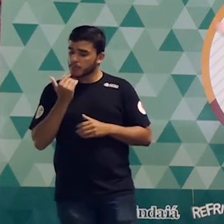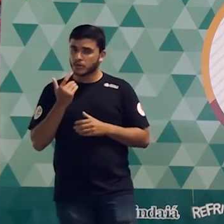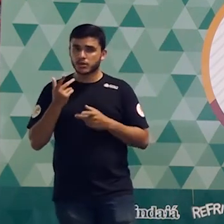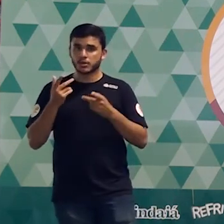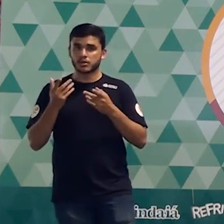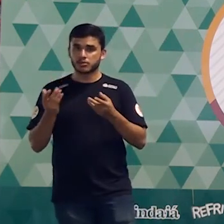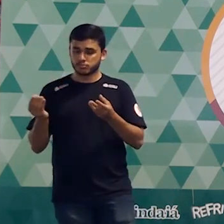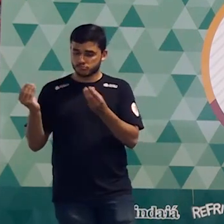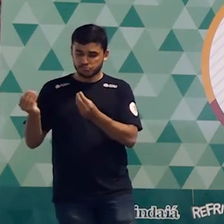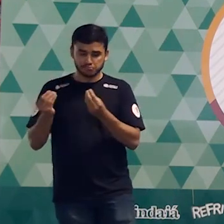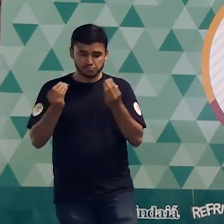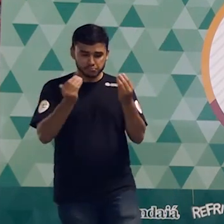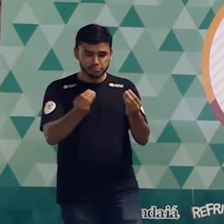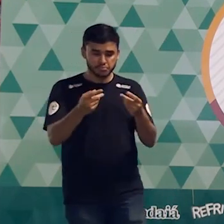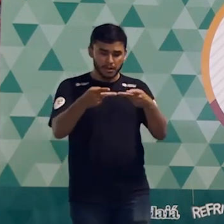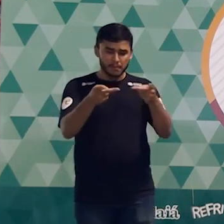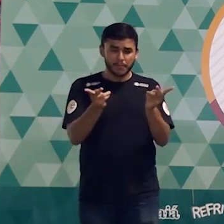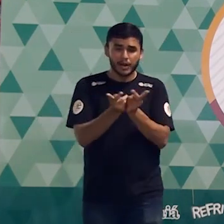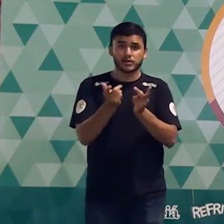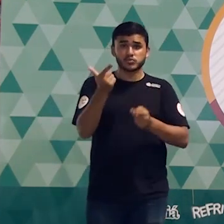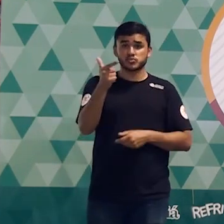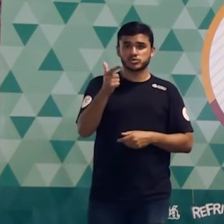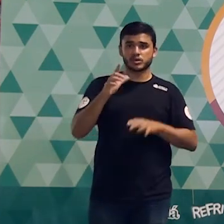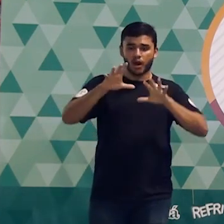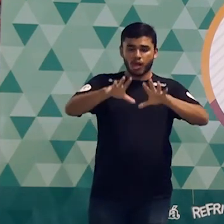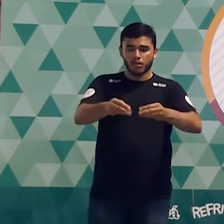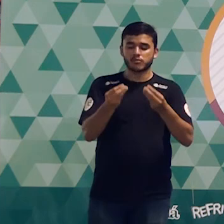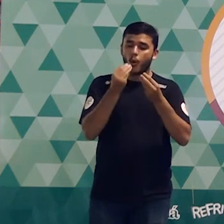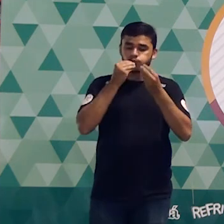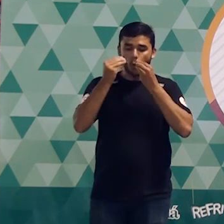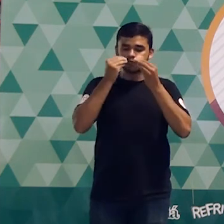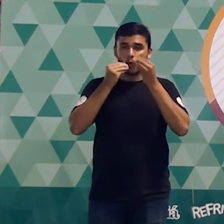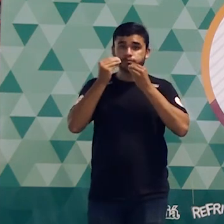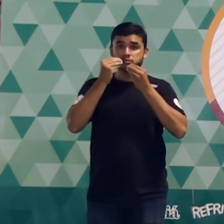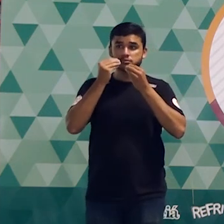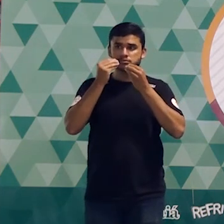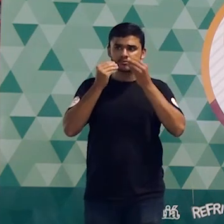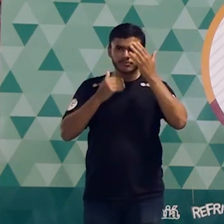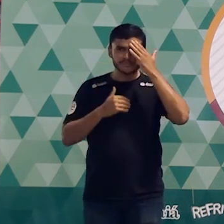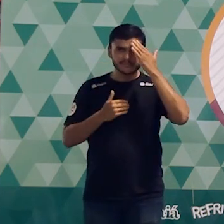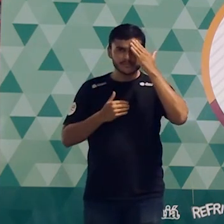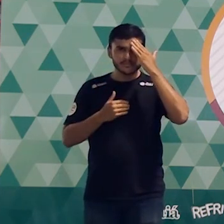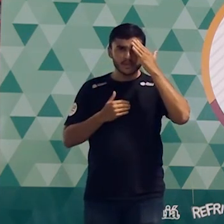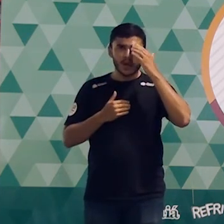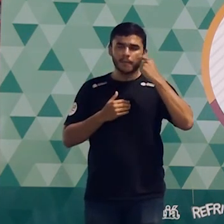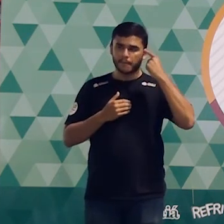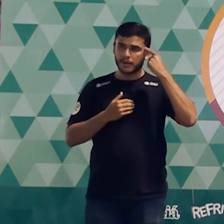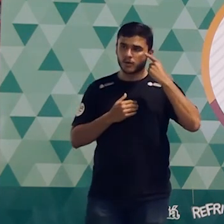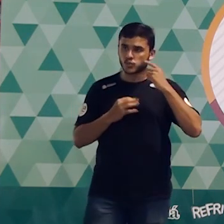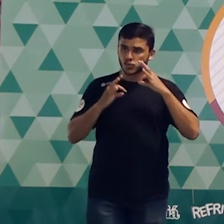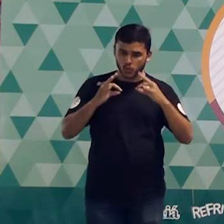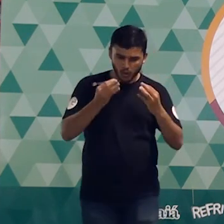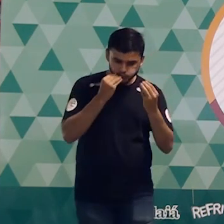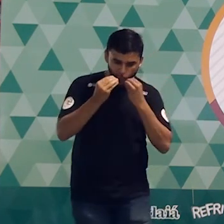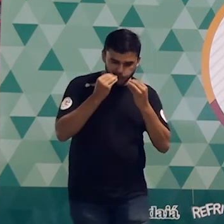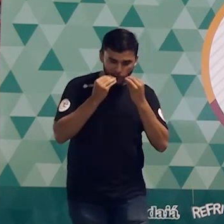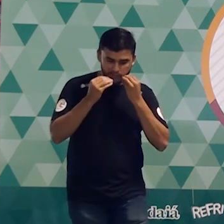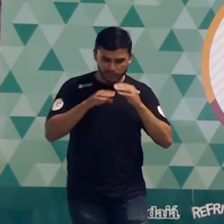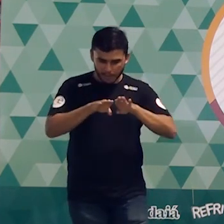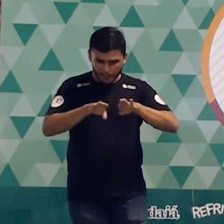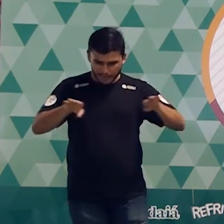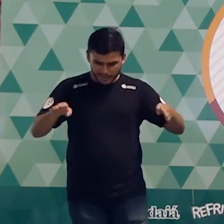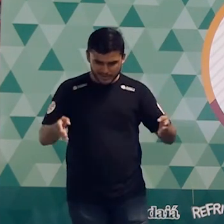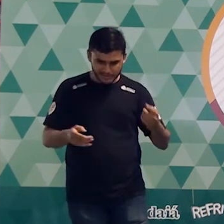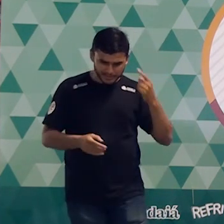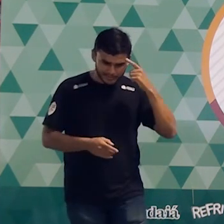prato, amigo. Botava a comida em cima da mesa e comia com as mãos. Deu para entender a ideia, né? Então o cara vai comer ali, naquela mesa,